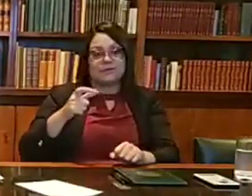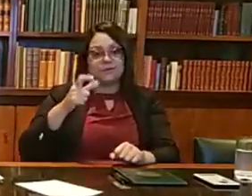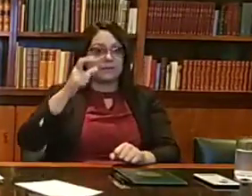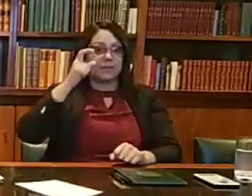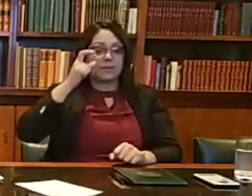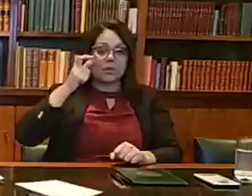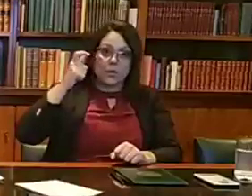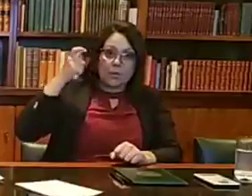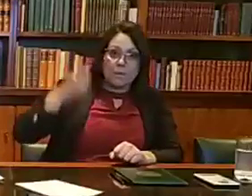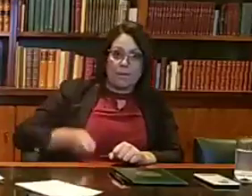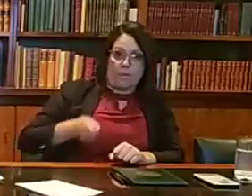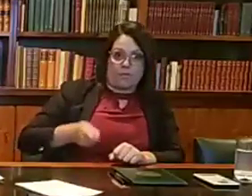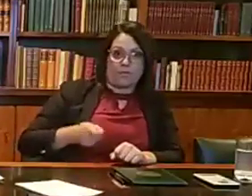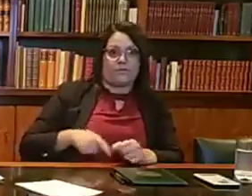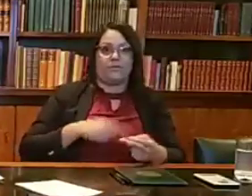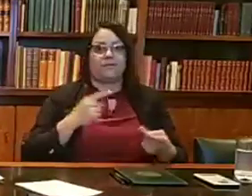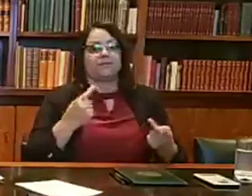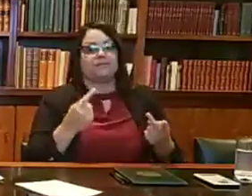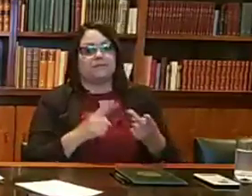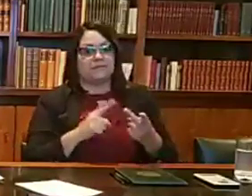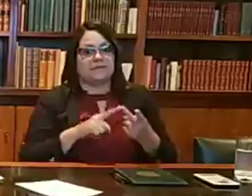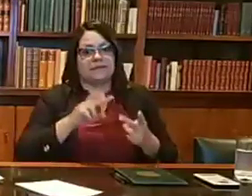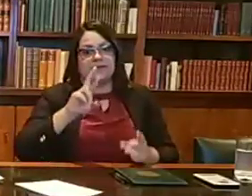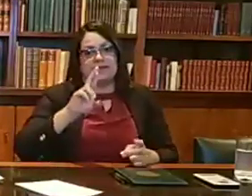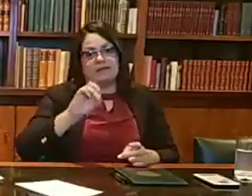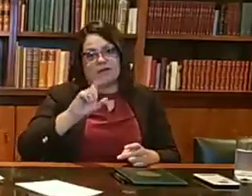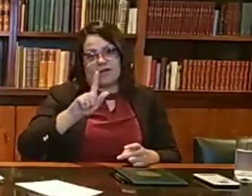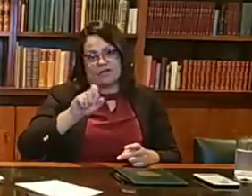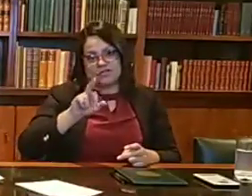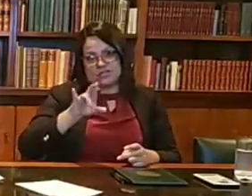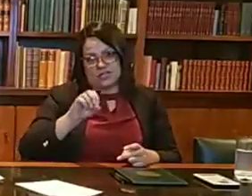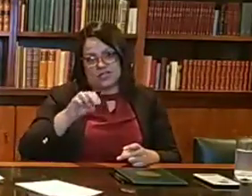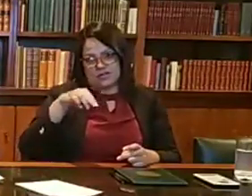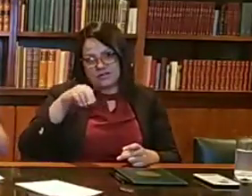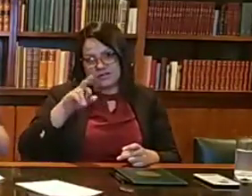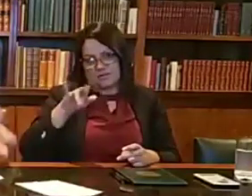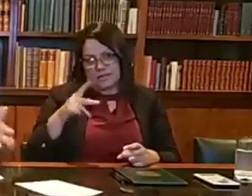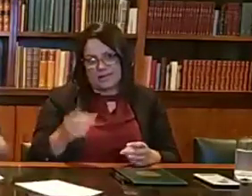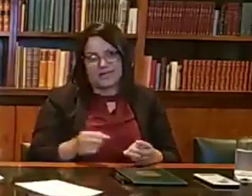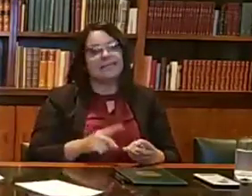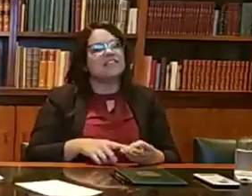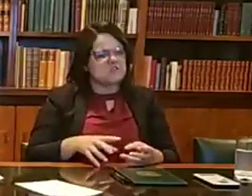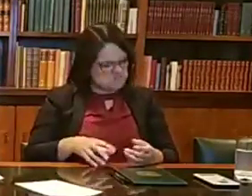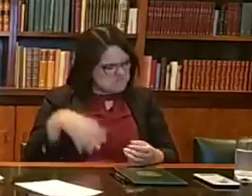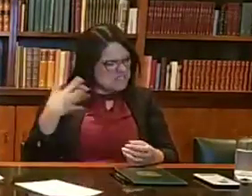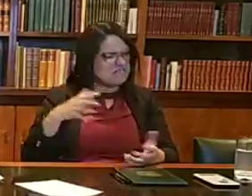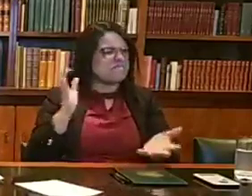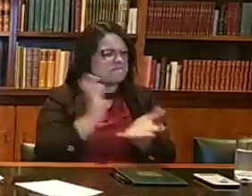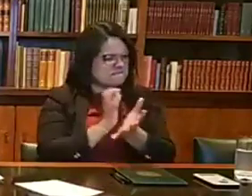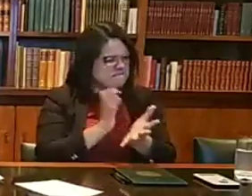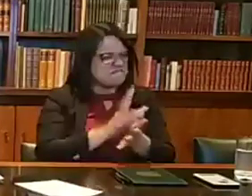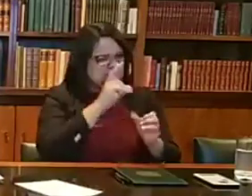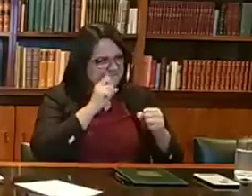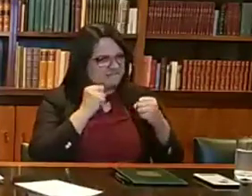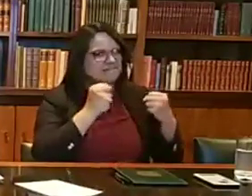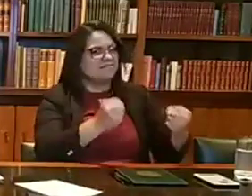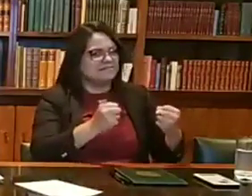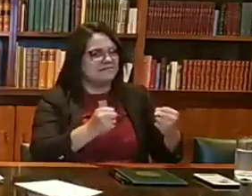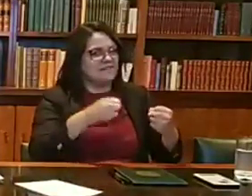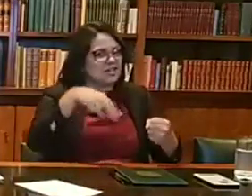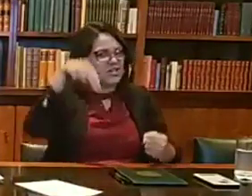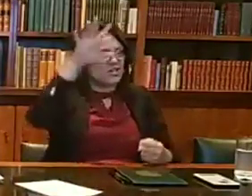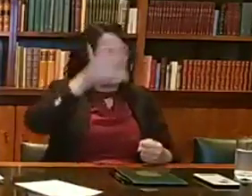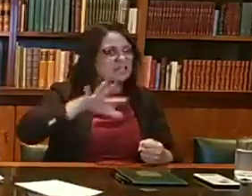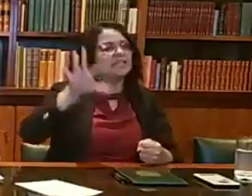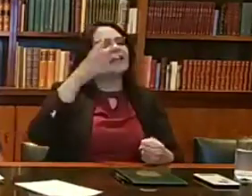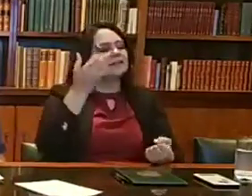lá. Vai o Rogério Marinho, que é da área. Claro. É o nosso ministro, cabra da peste, o Rogério Marinho, vai estar lá também, vai fazer